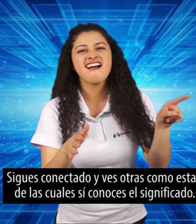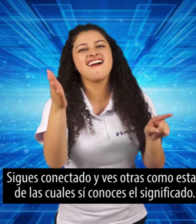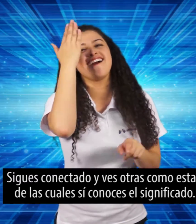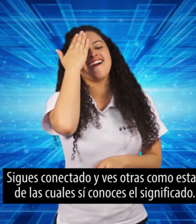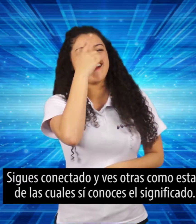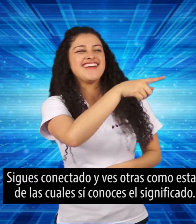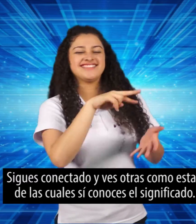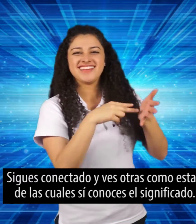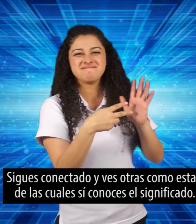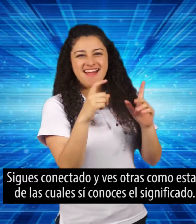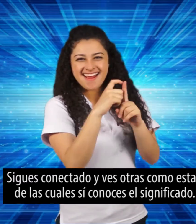sí conoces el significado.